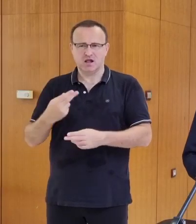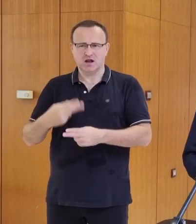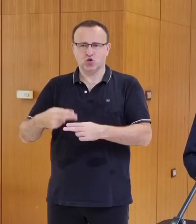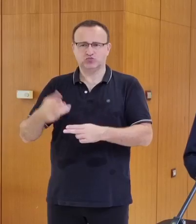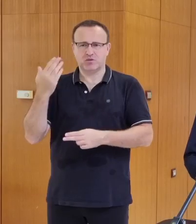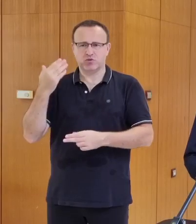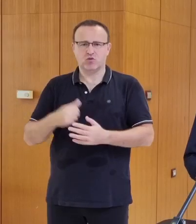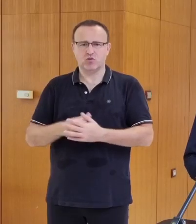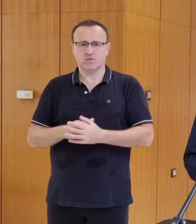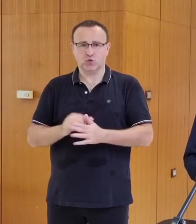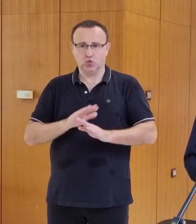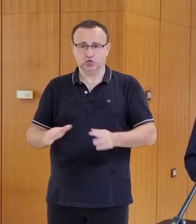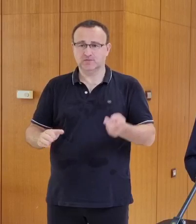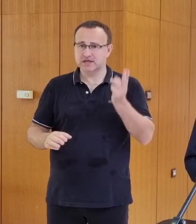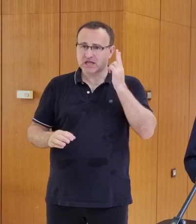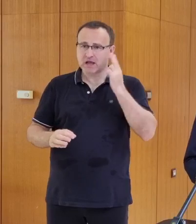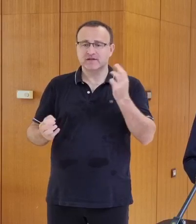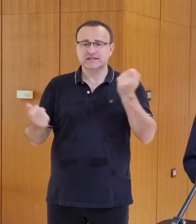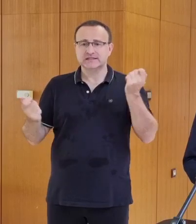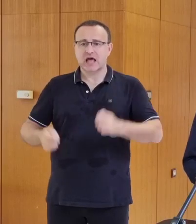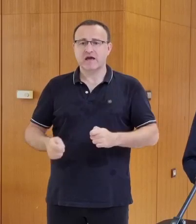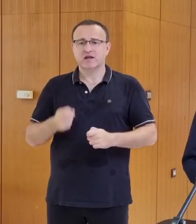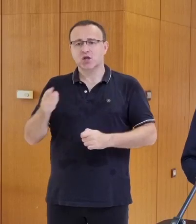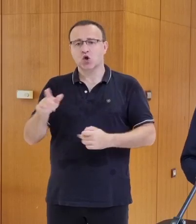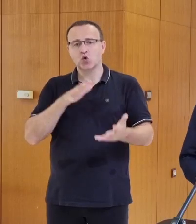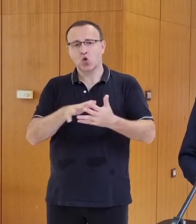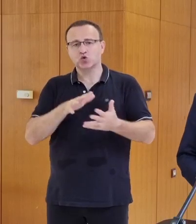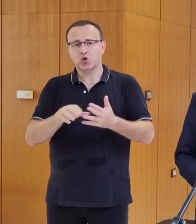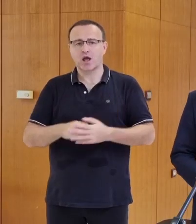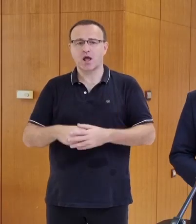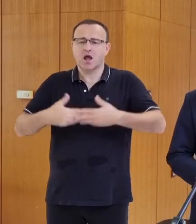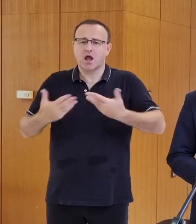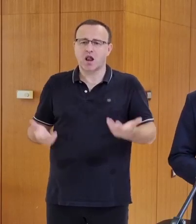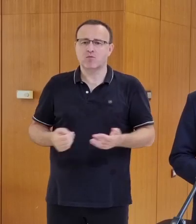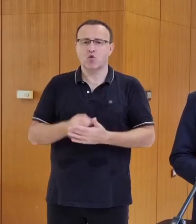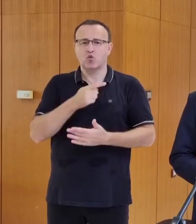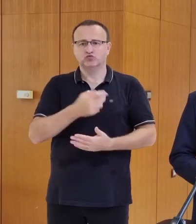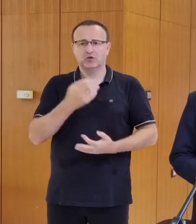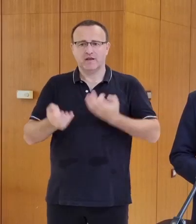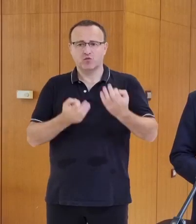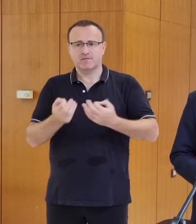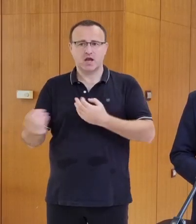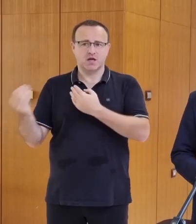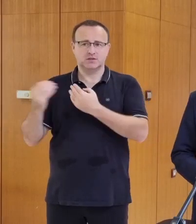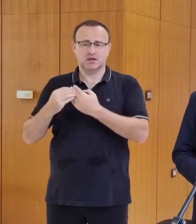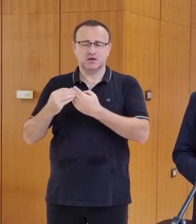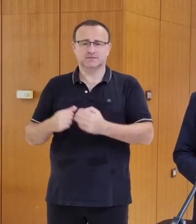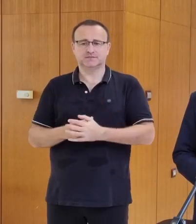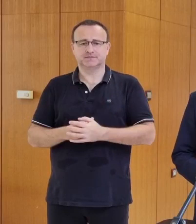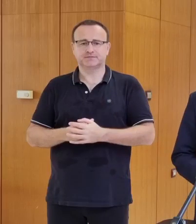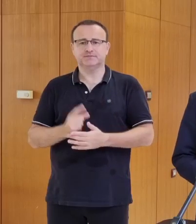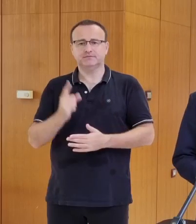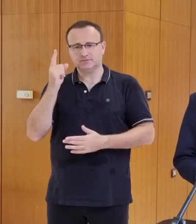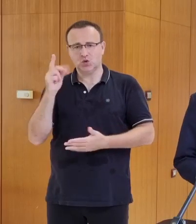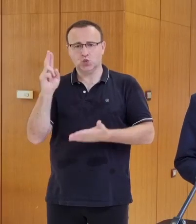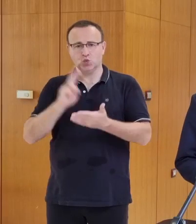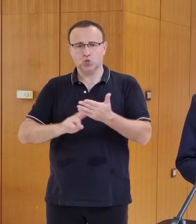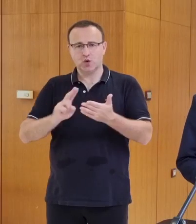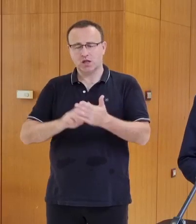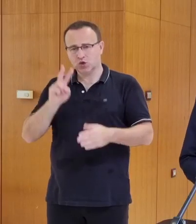páchateľ. Sú už známe nejaké závery z tejto kontroly, alebo ste nejakým spôsobom informovaní? Takto. Úrad pre dohľad nad